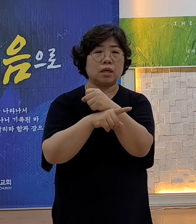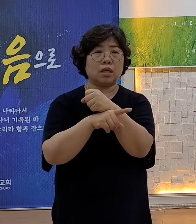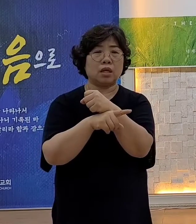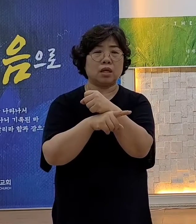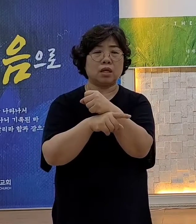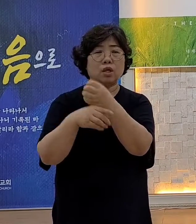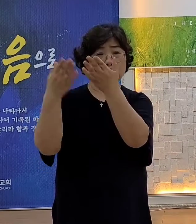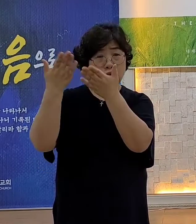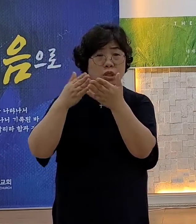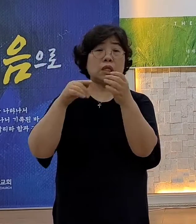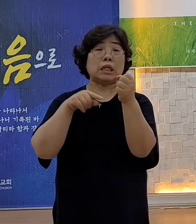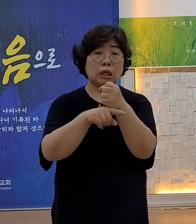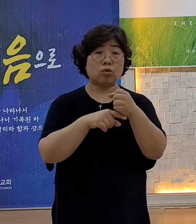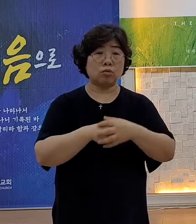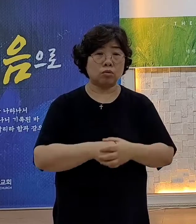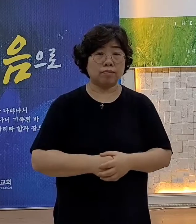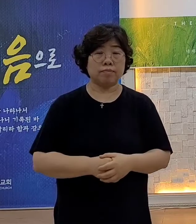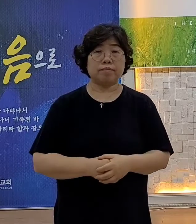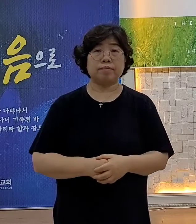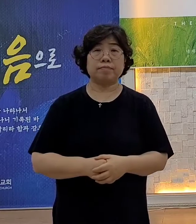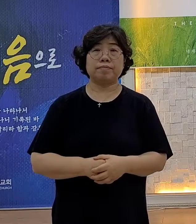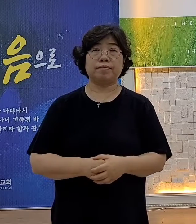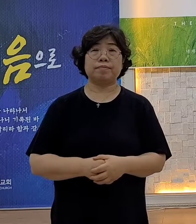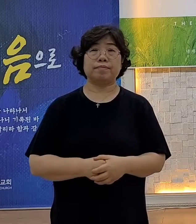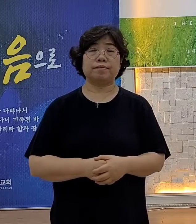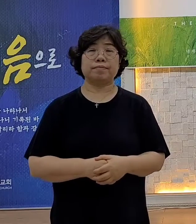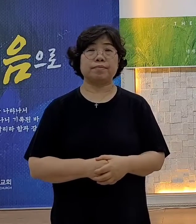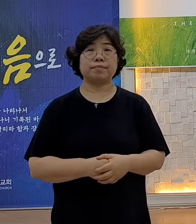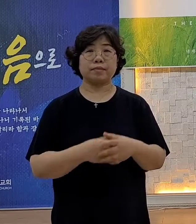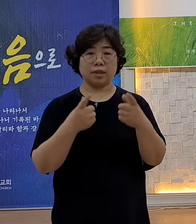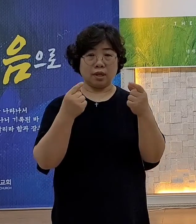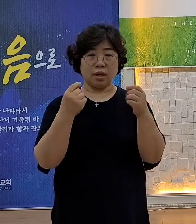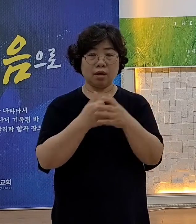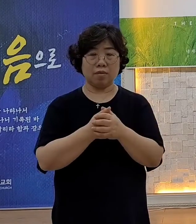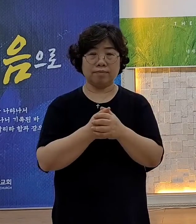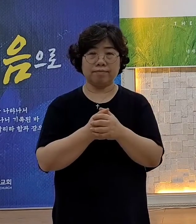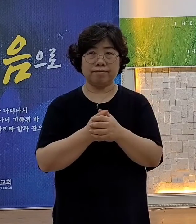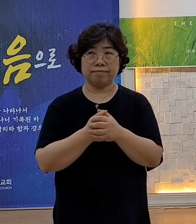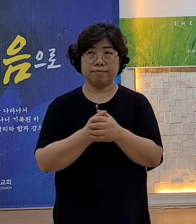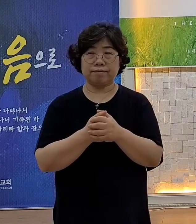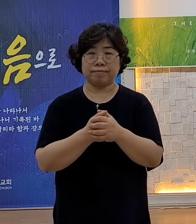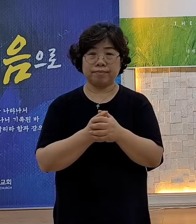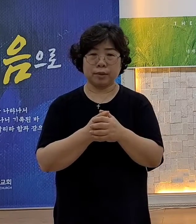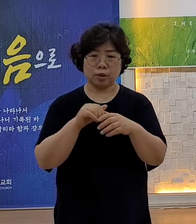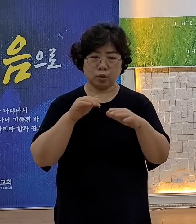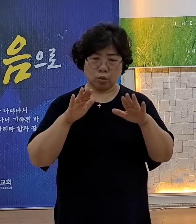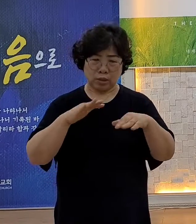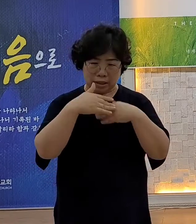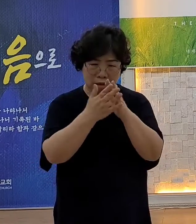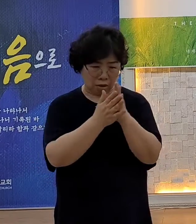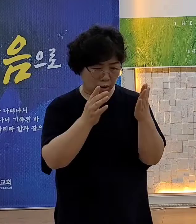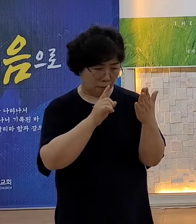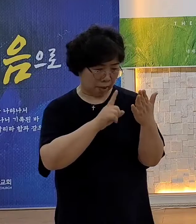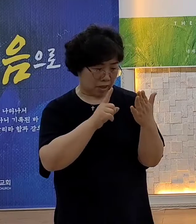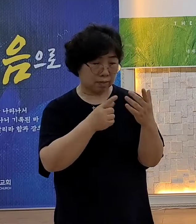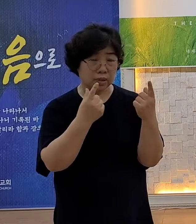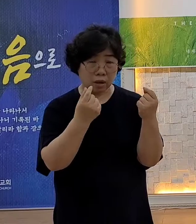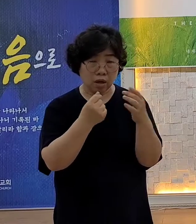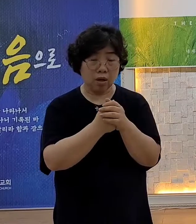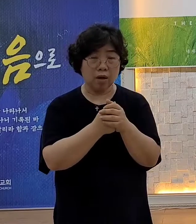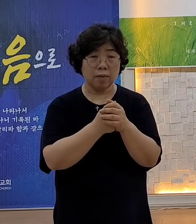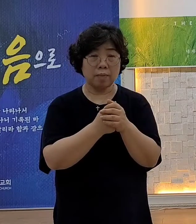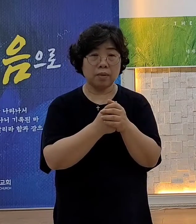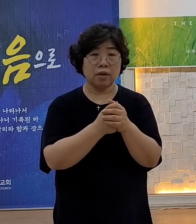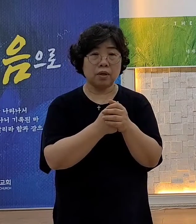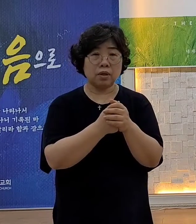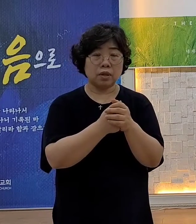저는 이런 말씀들을 보면서 이 적용할 때 어떻게 하면 될까 이런 생각을 많이 했어요. 여러분 절기가 뭐라고?